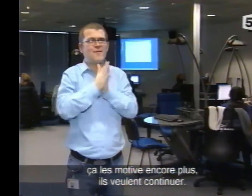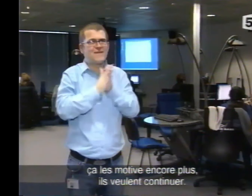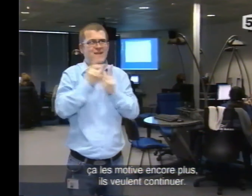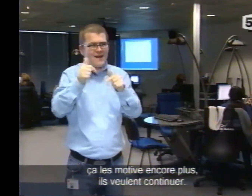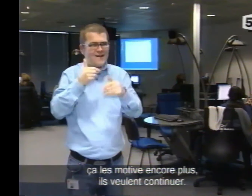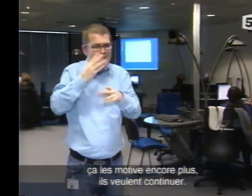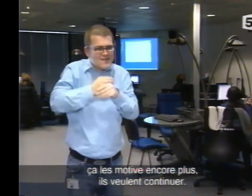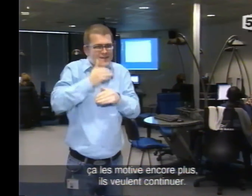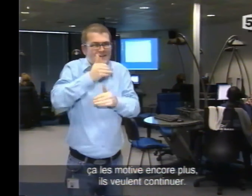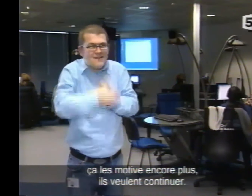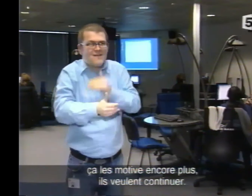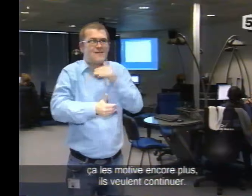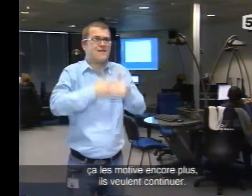plus et ils veulent continuer.